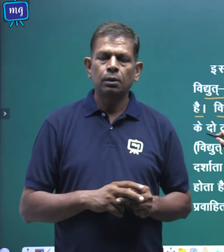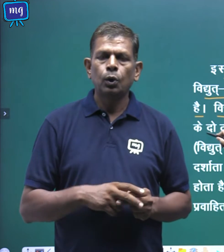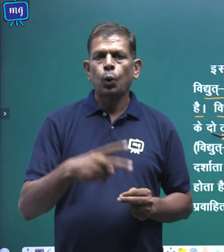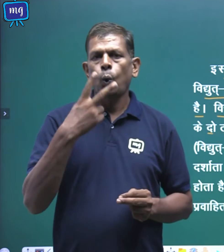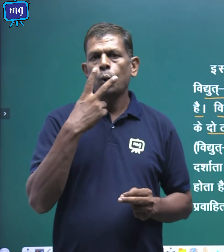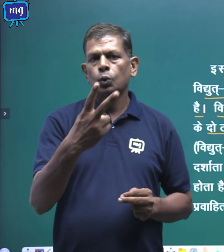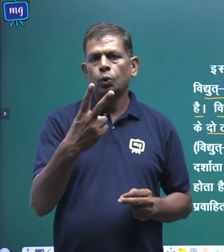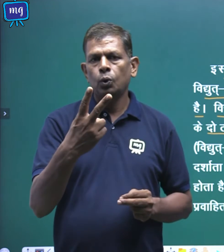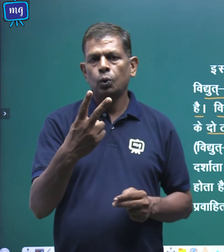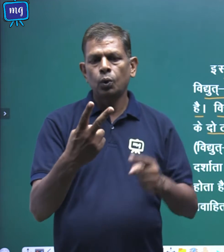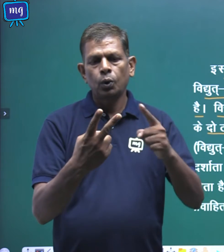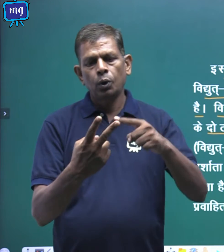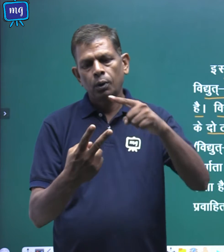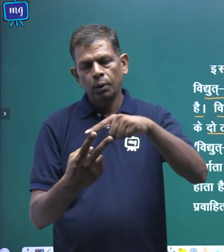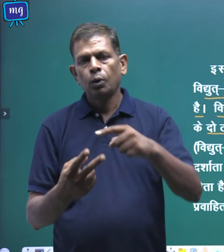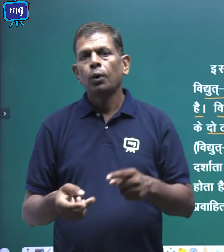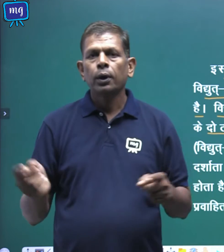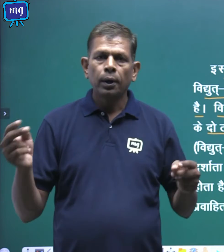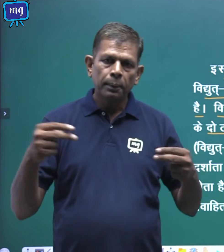दो टर्मिनलों के बीच